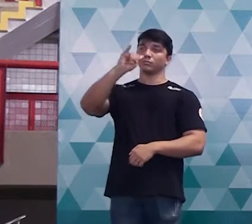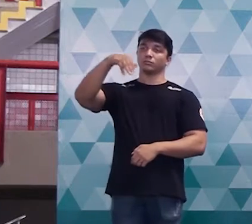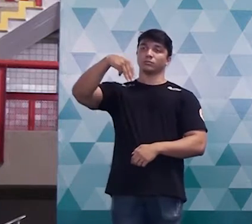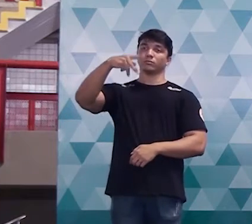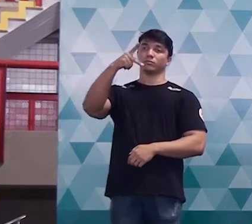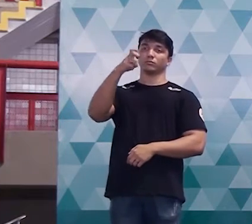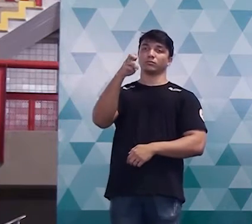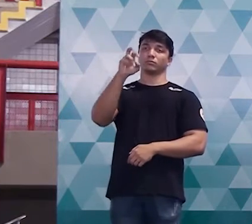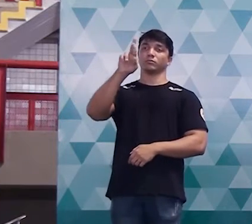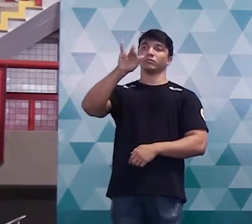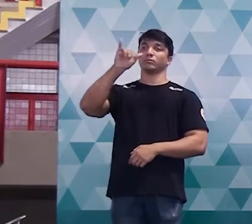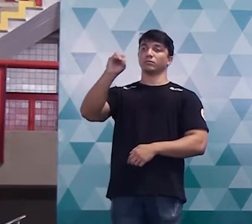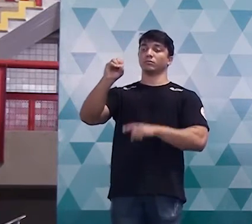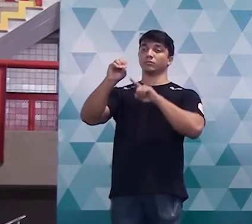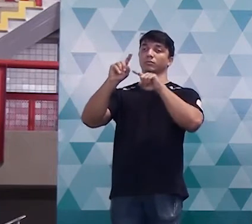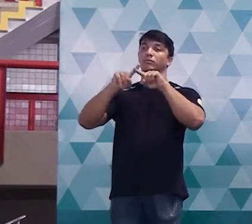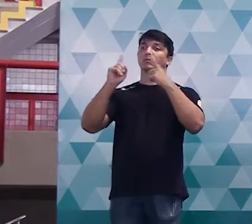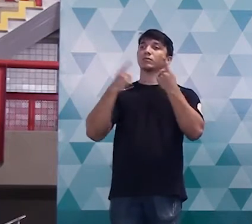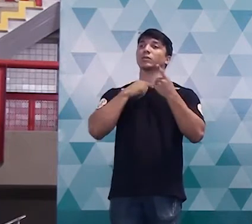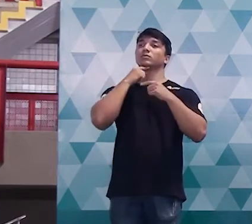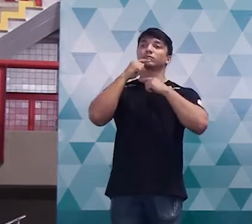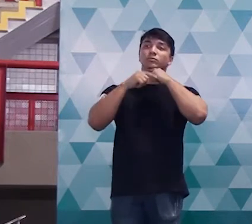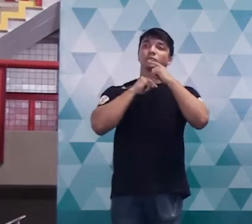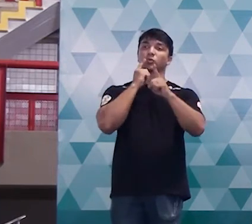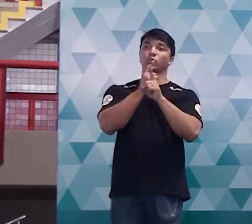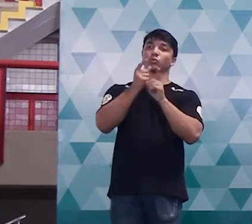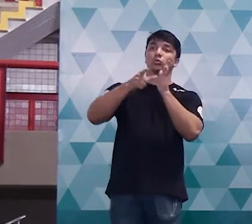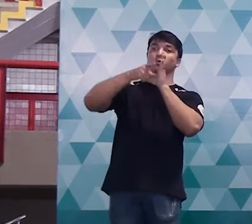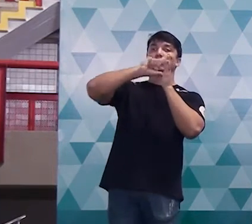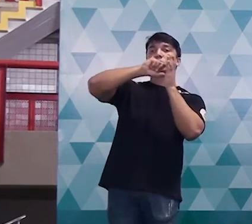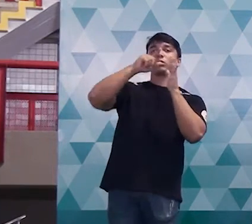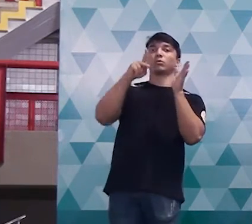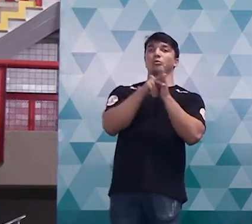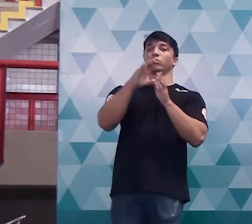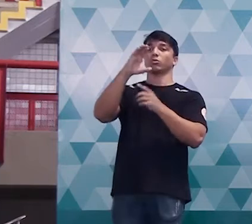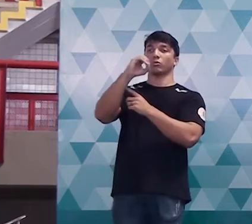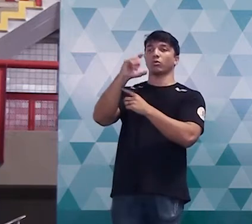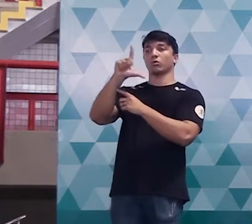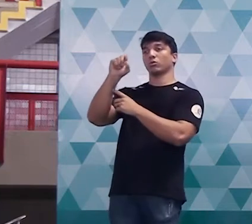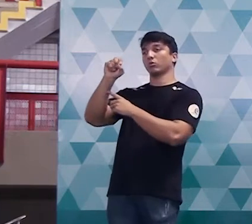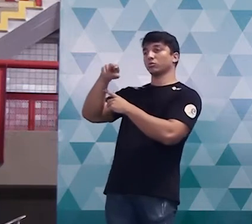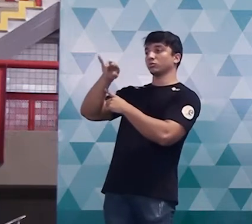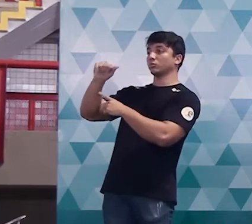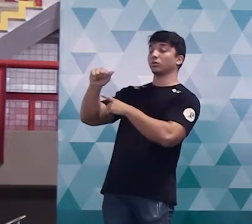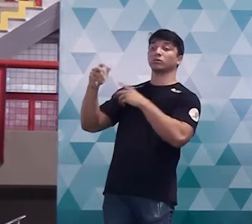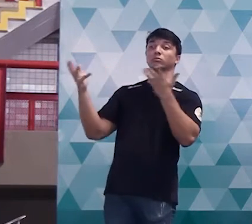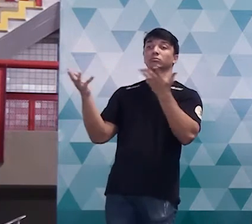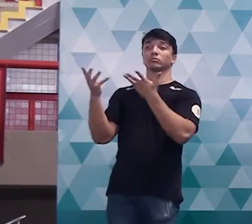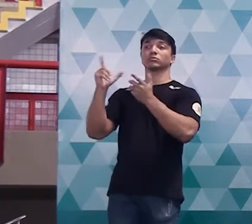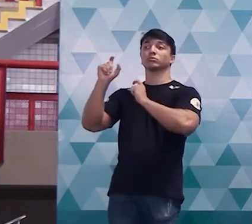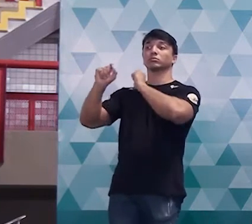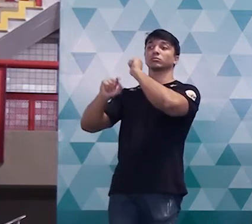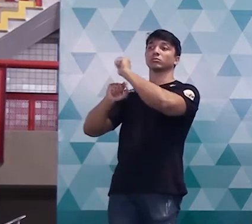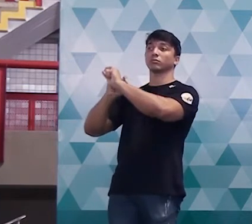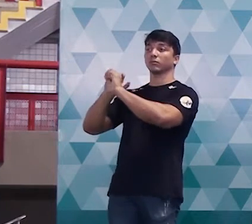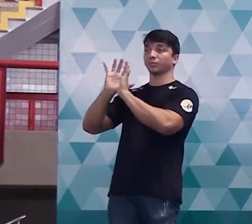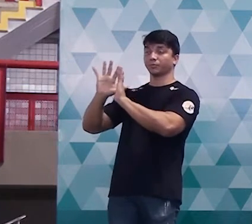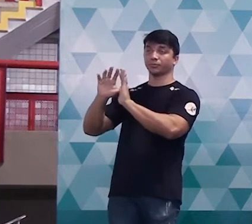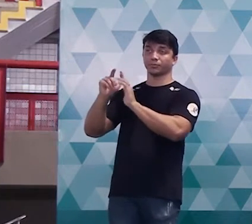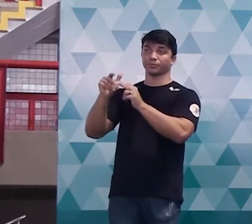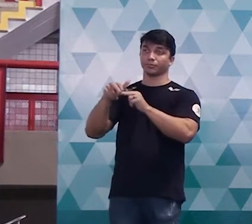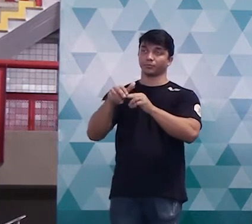como infelizmente não deu para a gente fazer o nosso primeiro encontro que foi de colônia, então nós vamos fazer o seguinte, nós vamos